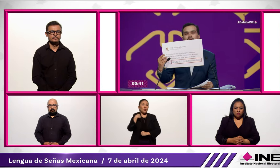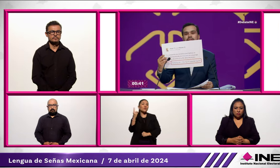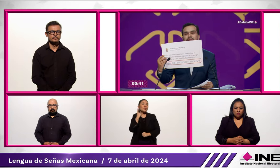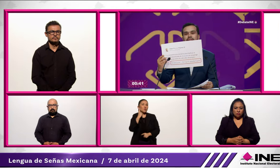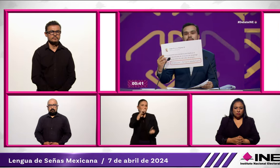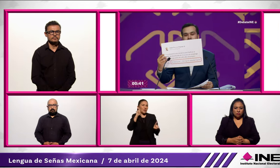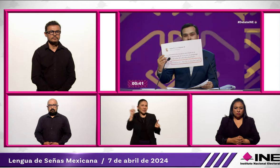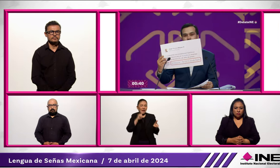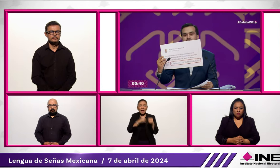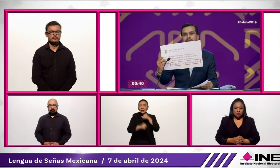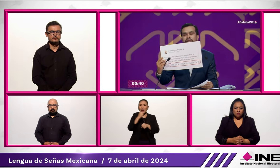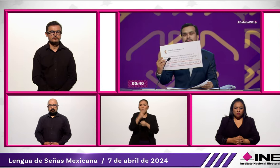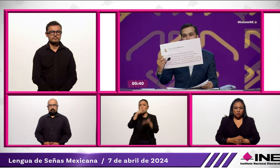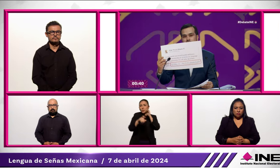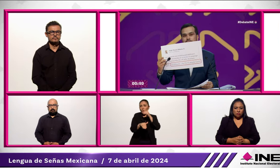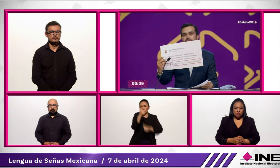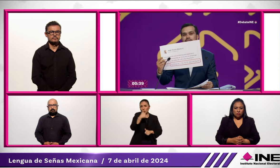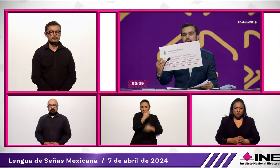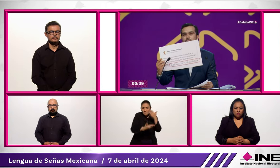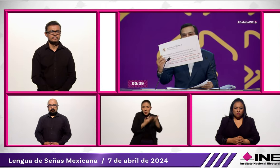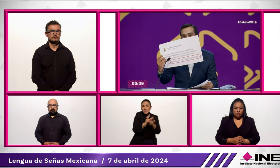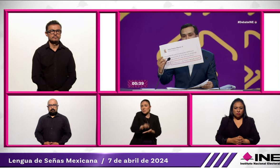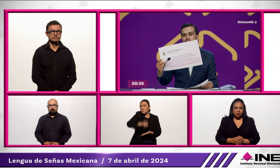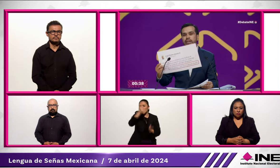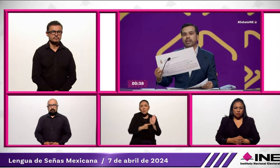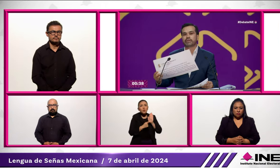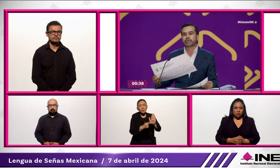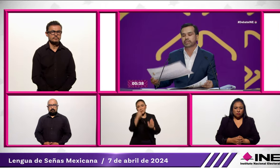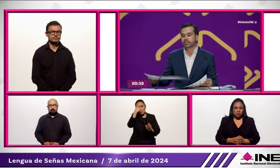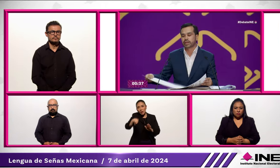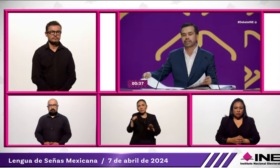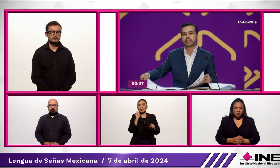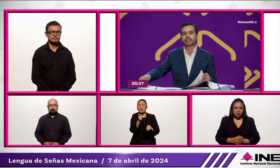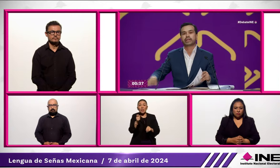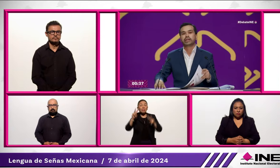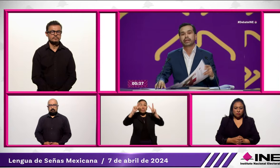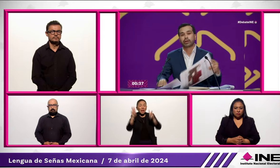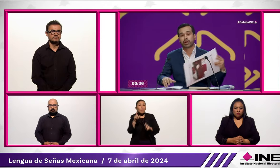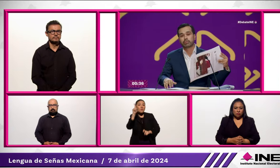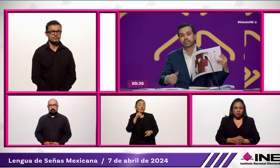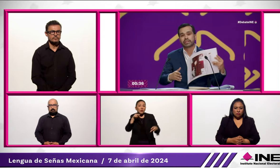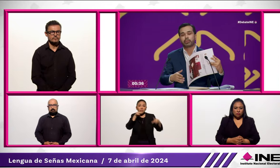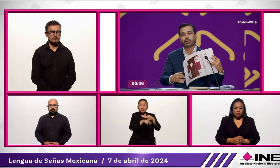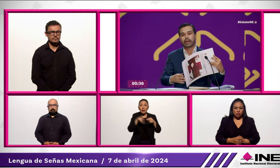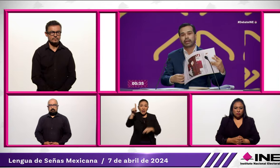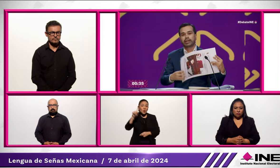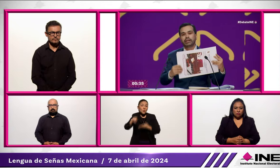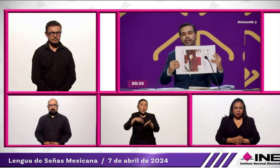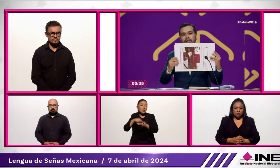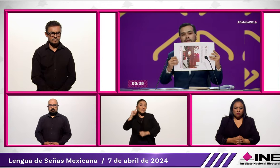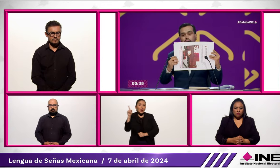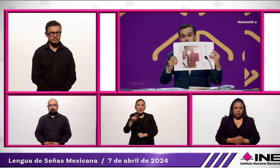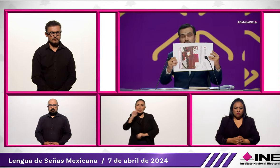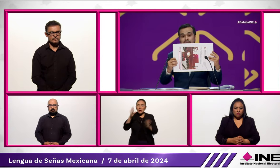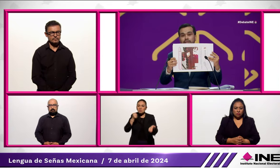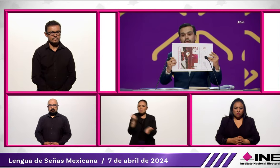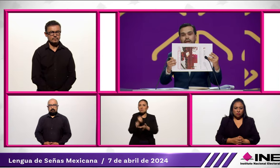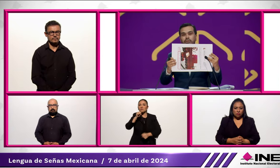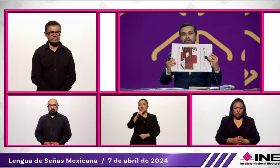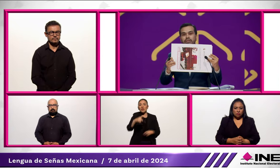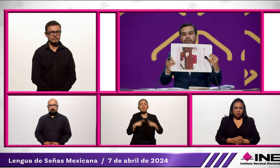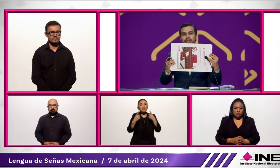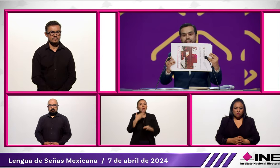en el 2011 y presentamos la iniciativa, la primera iniciativa para tipificar el feminicidio en Zacatecas, que logramos que se aprobara, que logramos